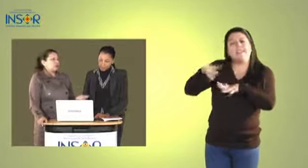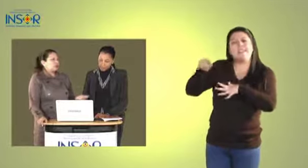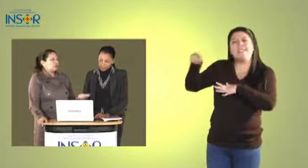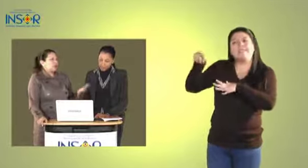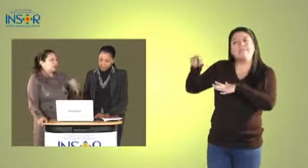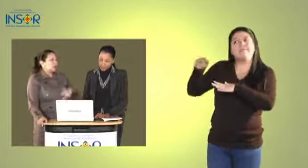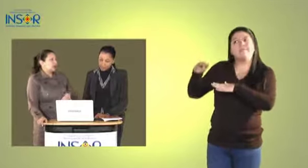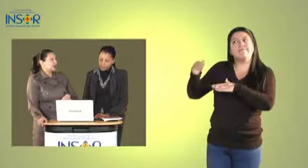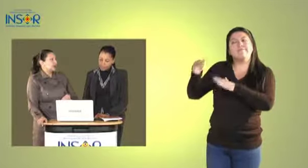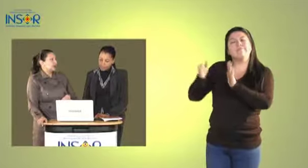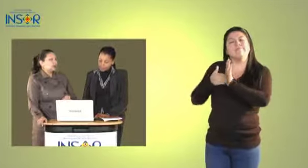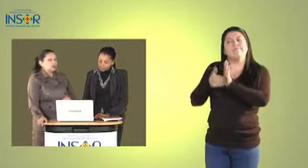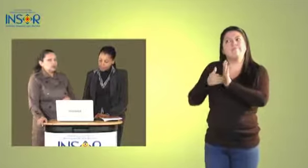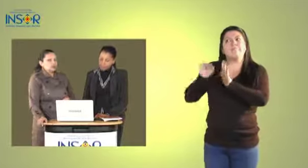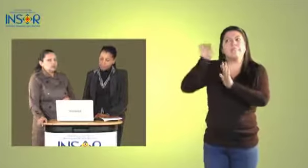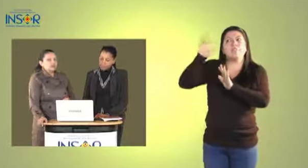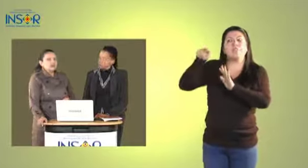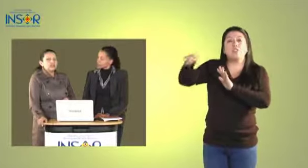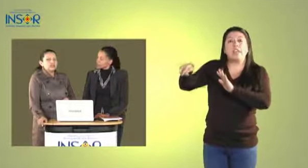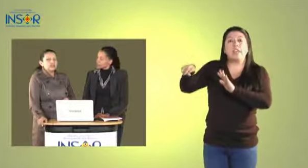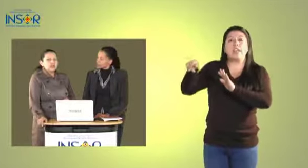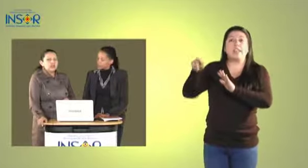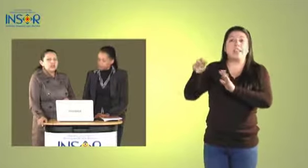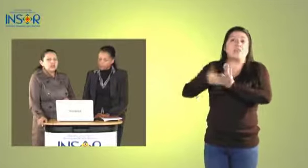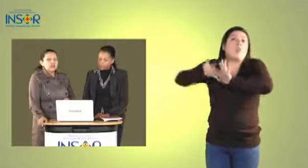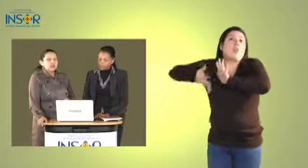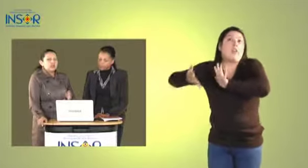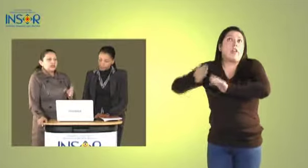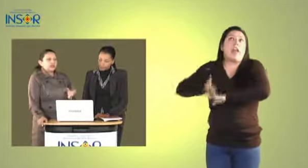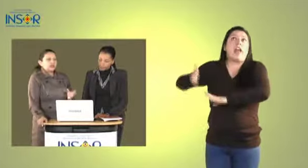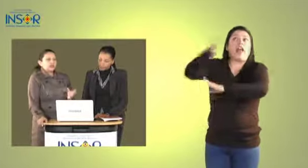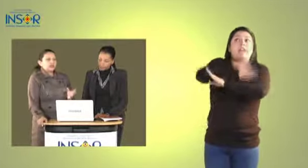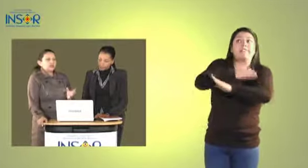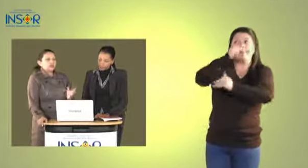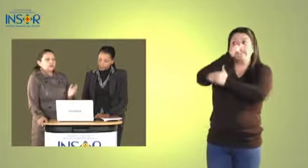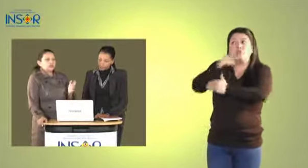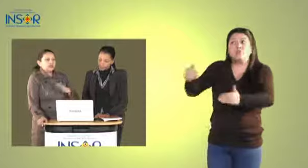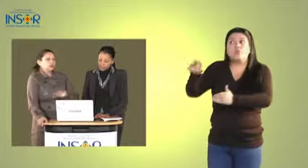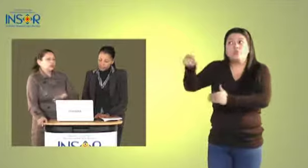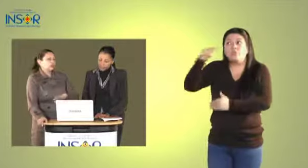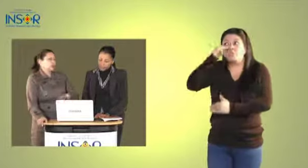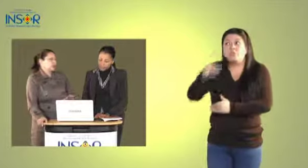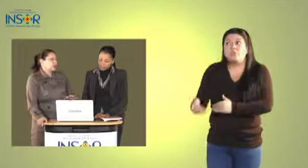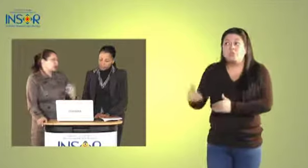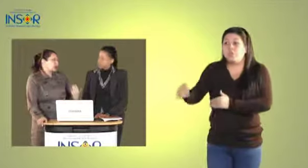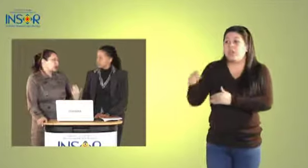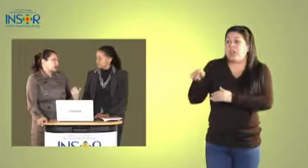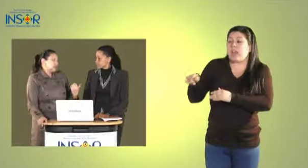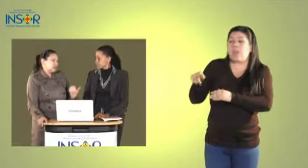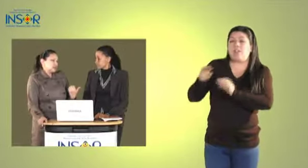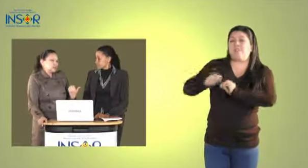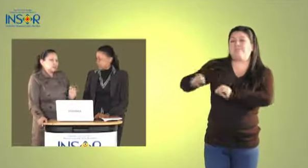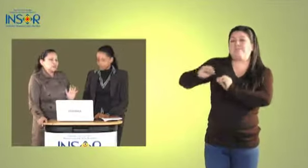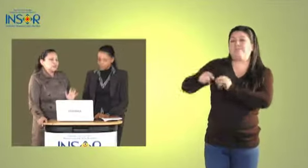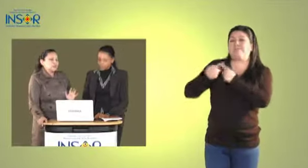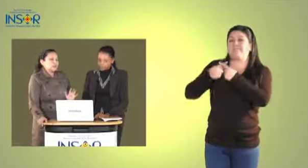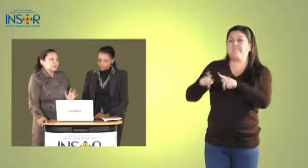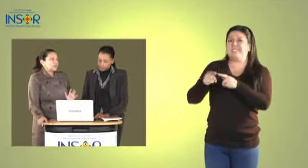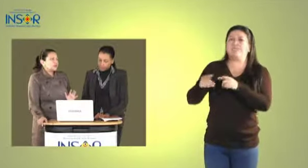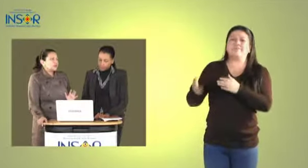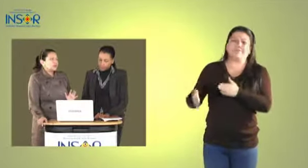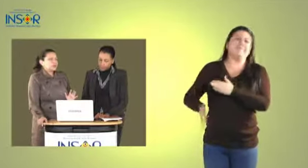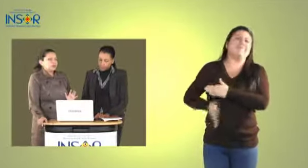manera como trabajaron la lengua escrita con ellos cuando eran niños era una manera, son métodos que se usaban con oyentes, que sigue pasando